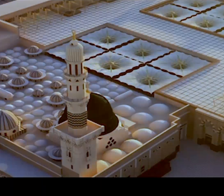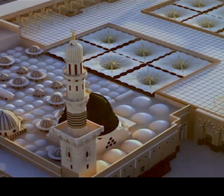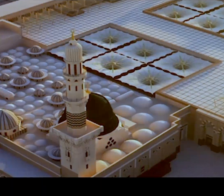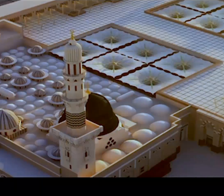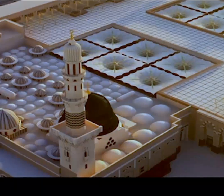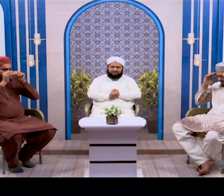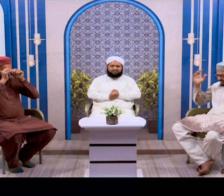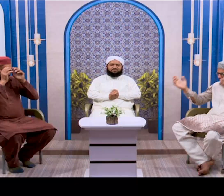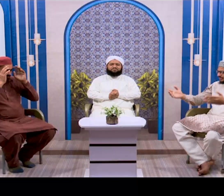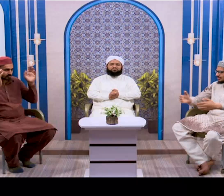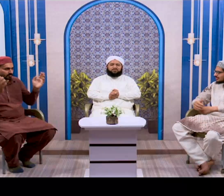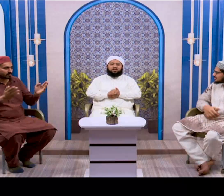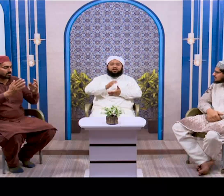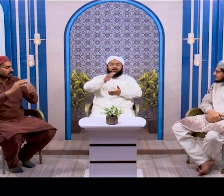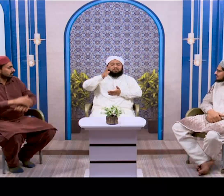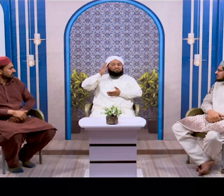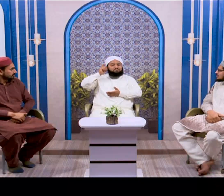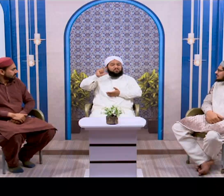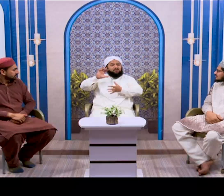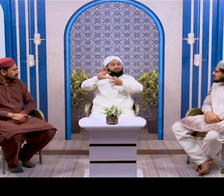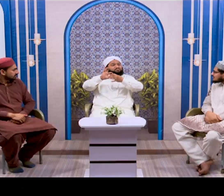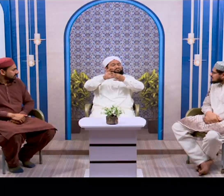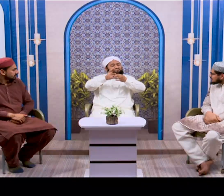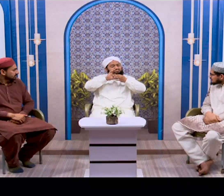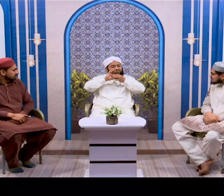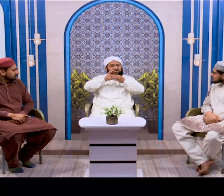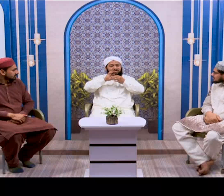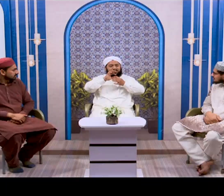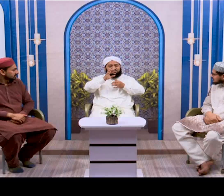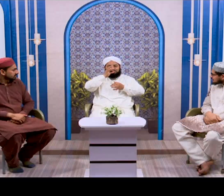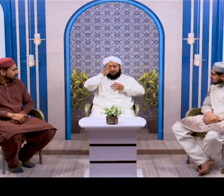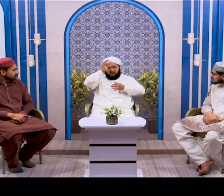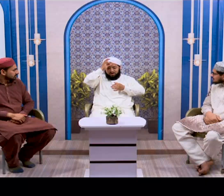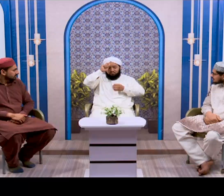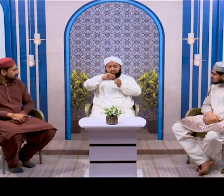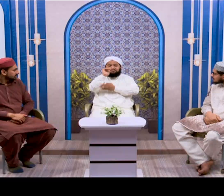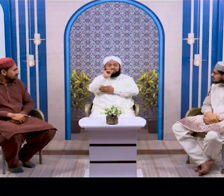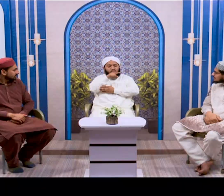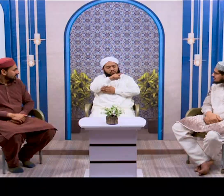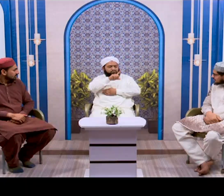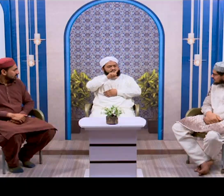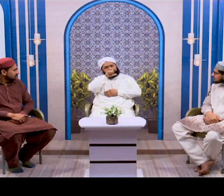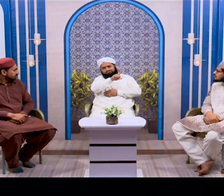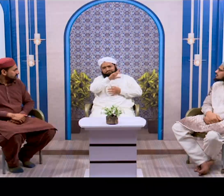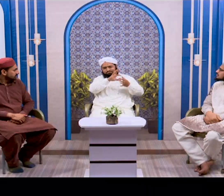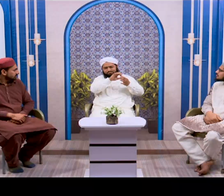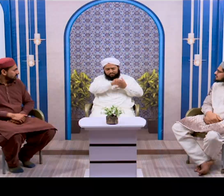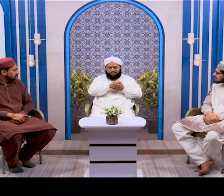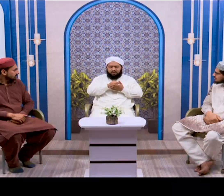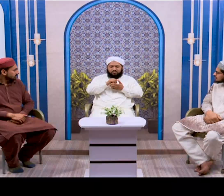محمد۔ امت مصطفیٰ سے موسیٰ علیہ السلام کی ہمدردی۔ اللہ پاک نے اپنے محبوب صلی اللہ علیہ وآلہ